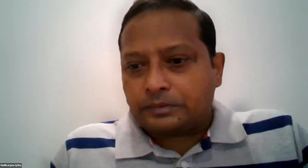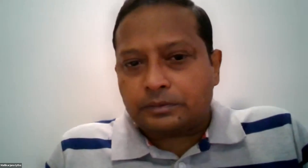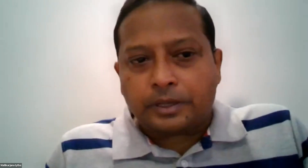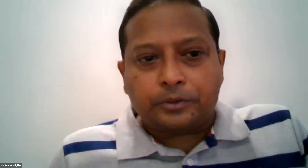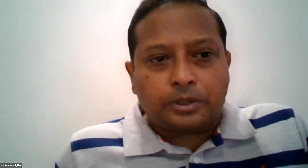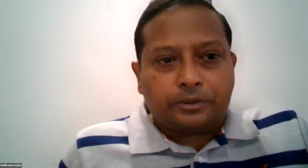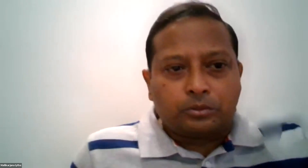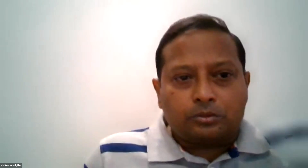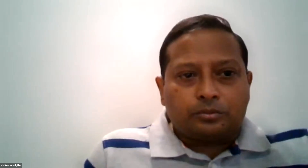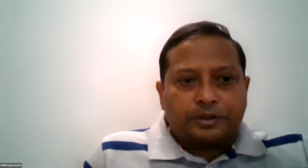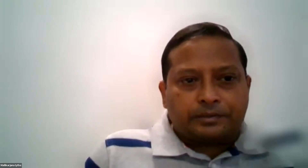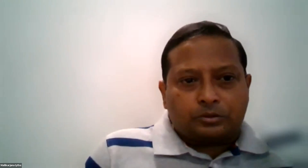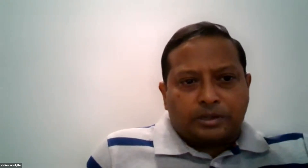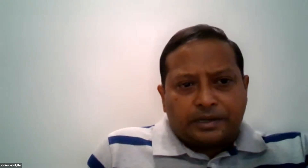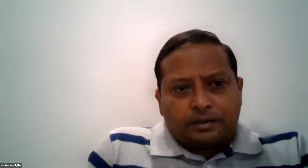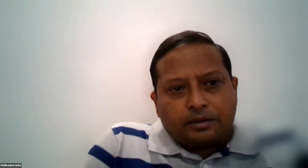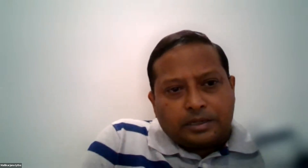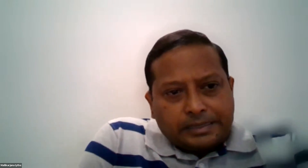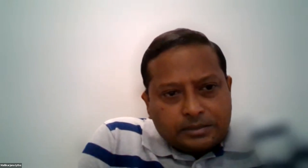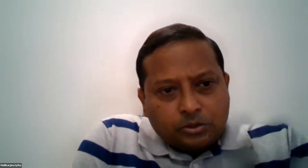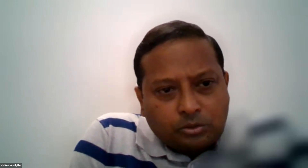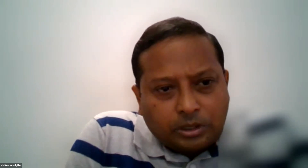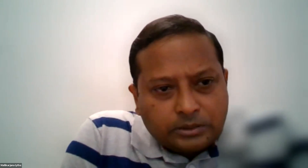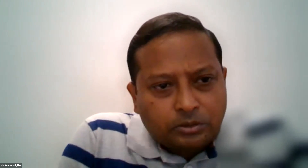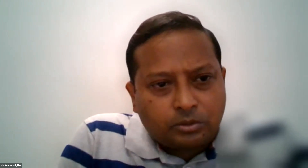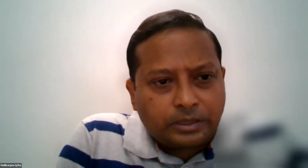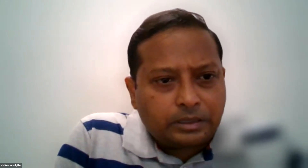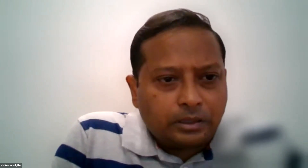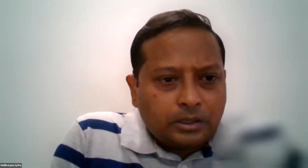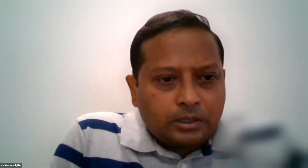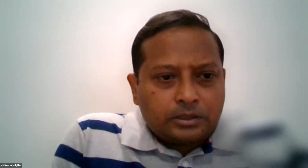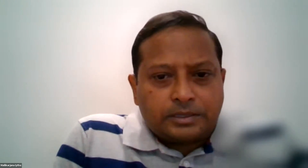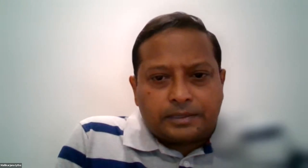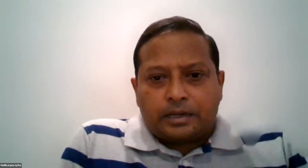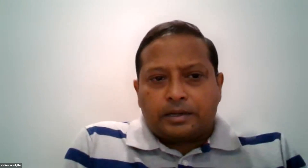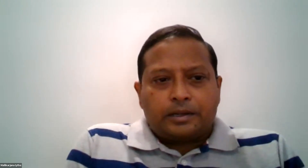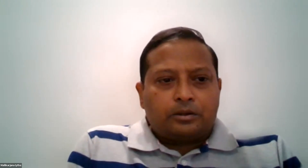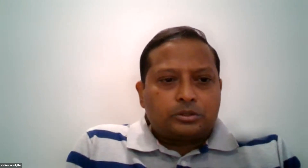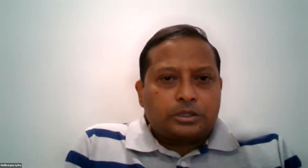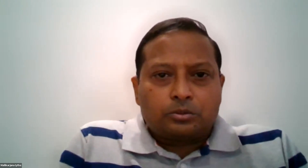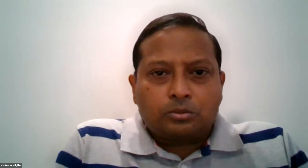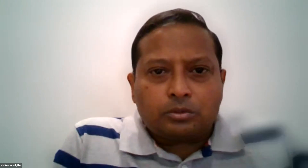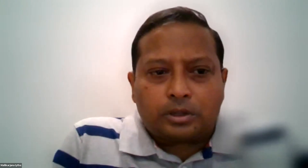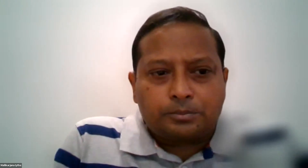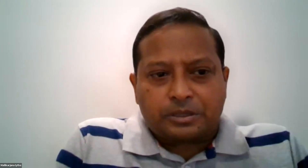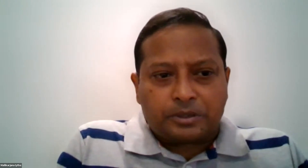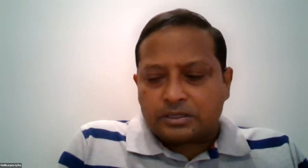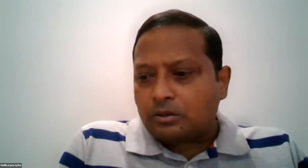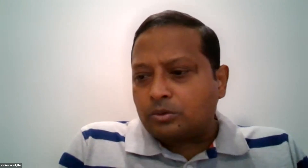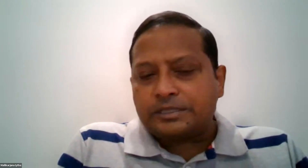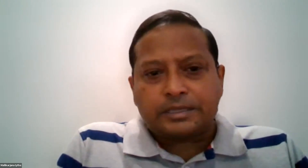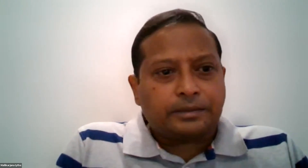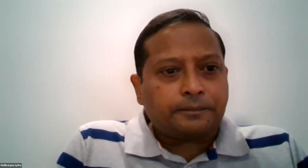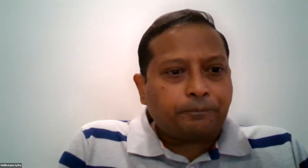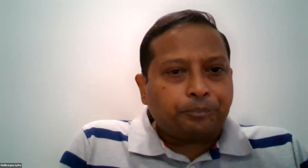या थैंक यू विनय। सो मैं यही से शुरू करना चाहूँगा कि सरकार का ये इनिशिएटिव अब समाज